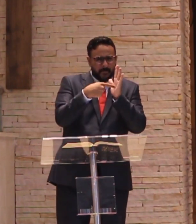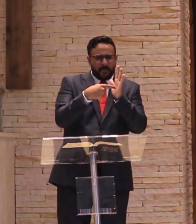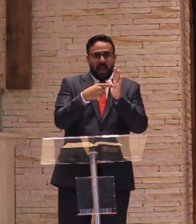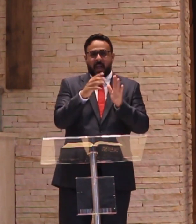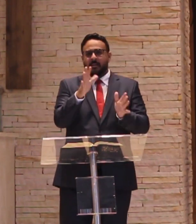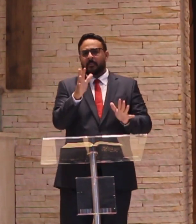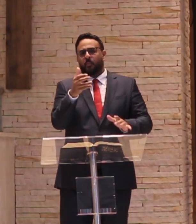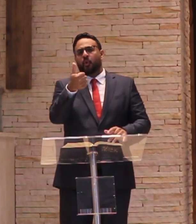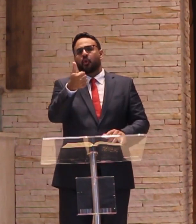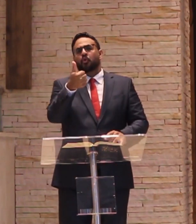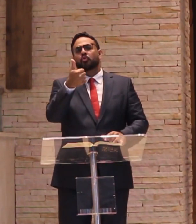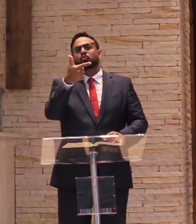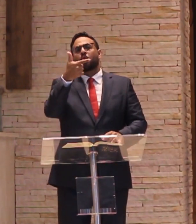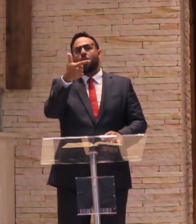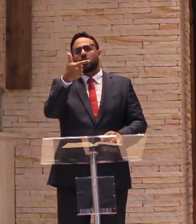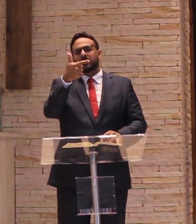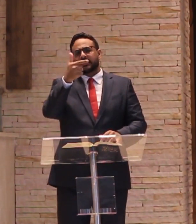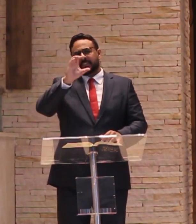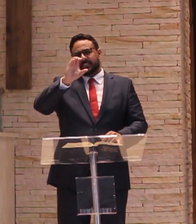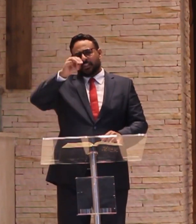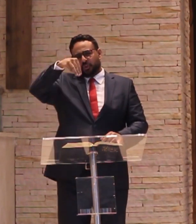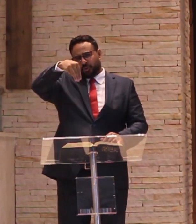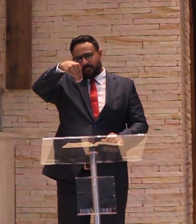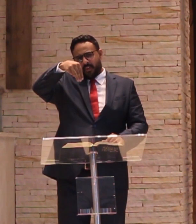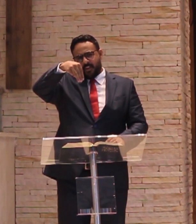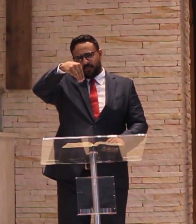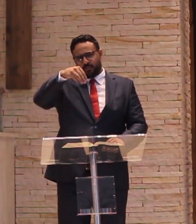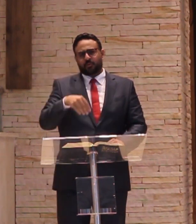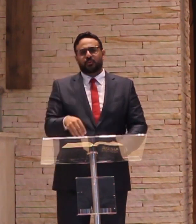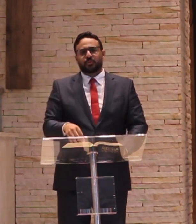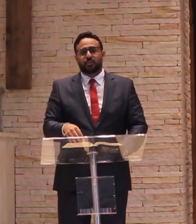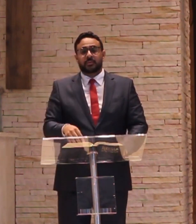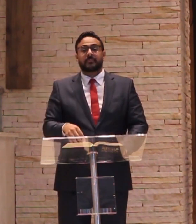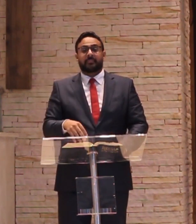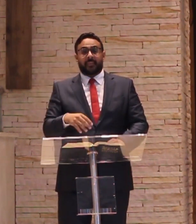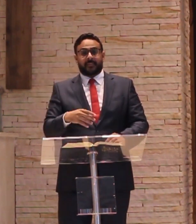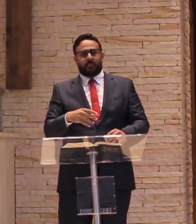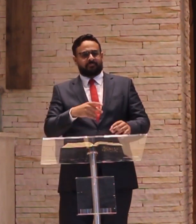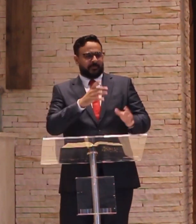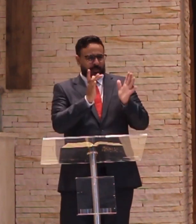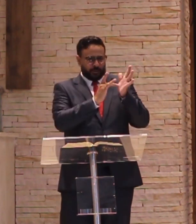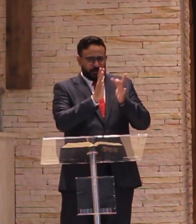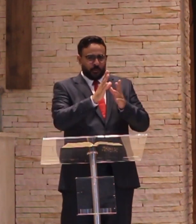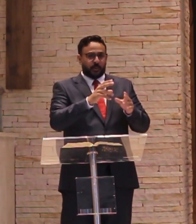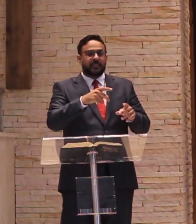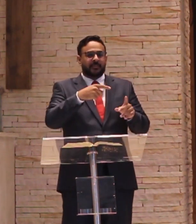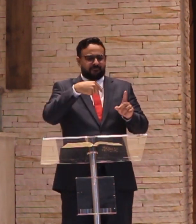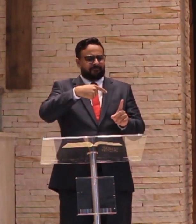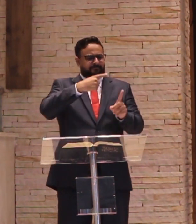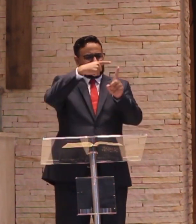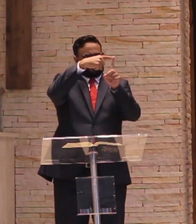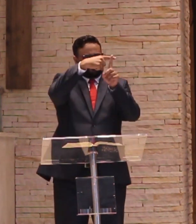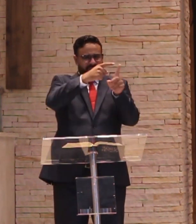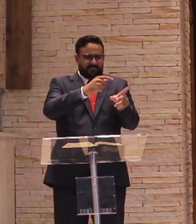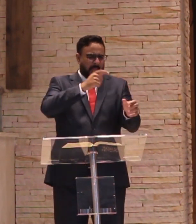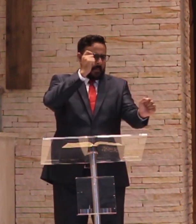os pregos que eram utilizados normalmente tinham 12 centímetros de comprimento. Quando Jesus